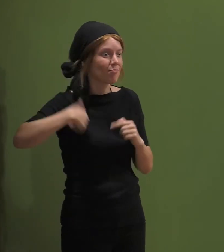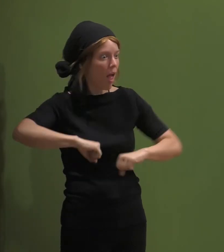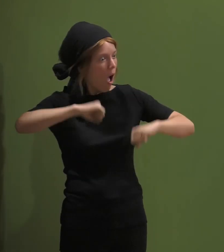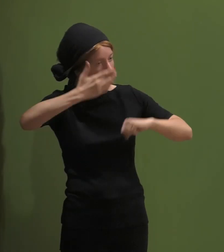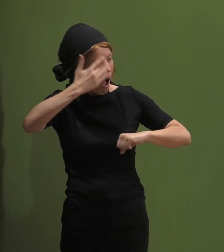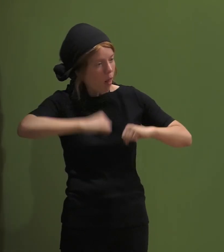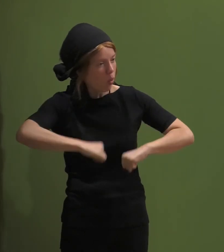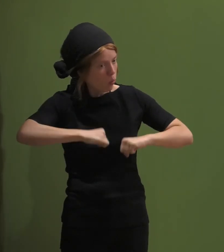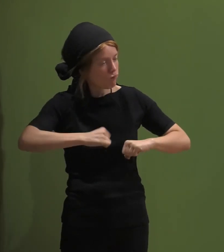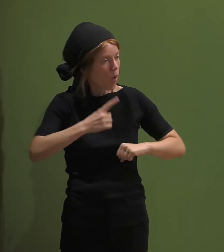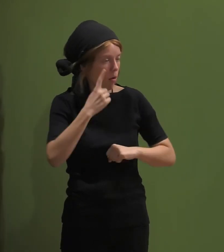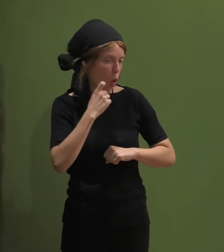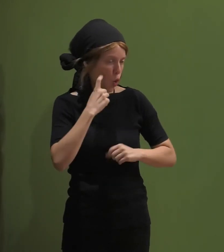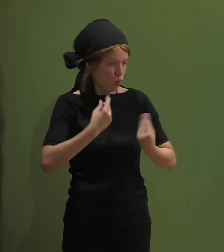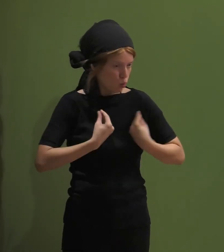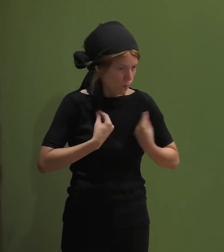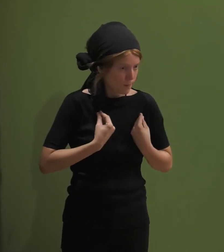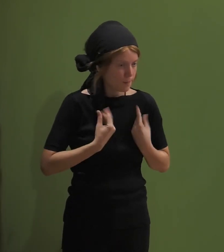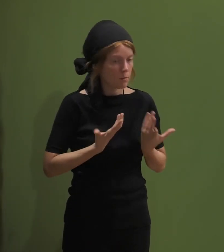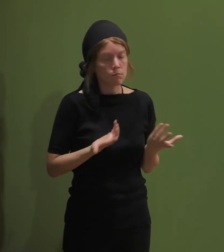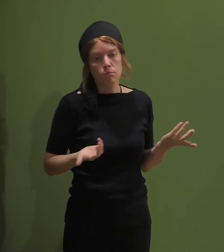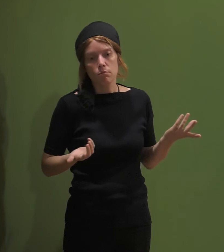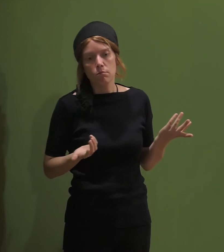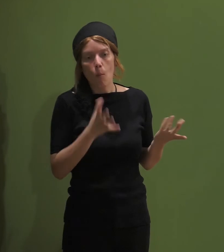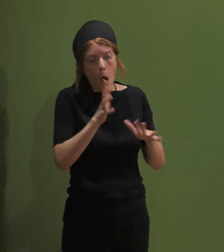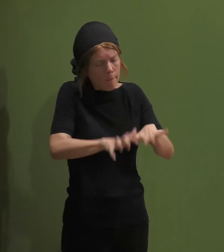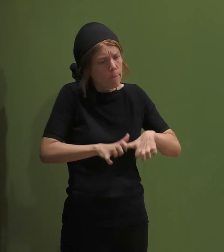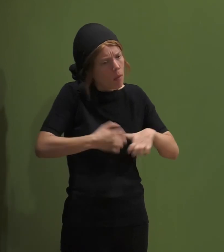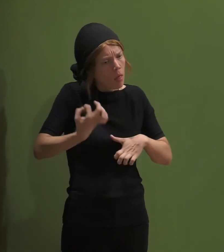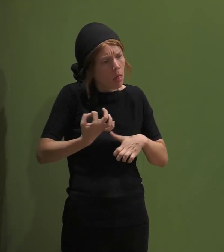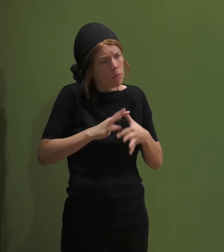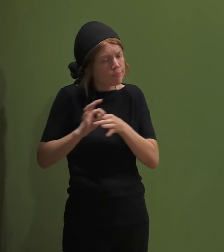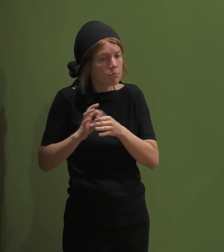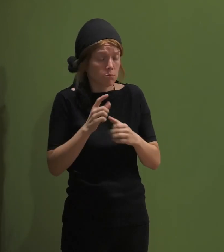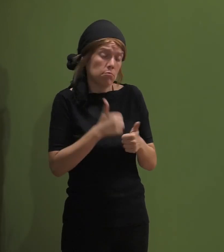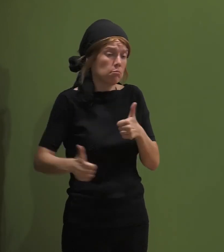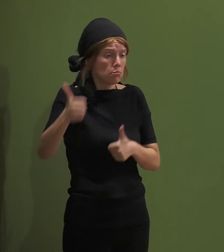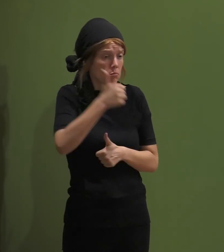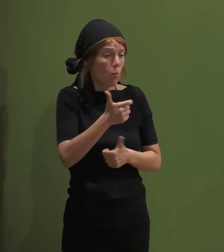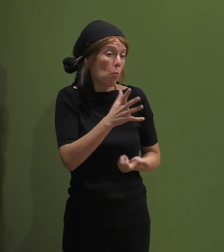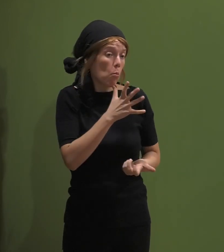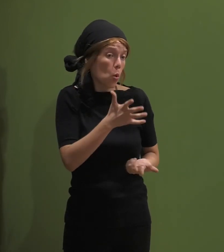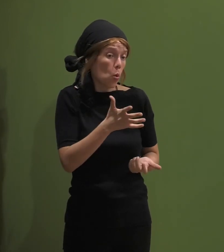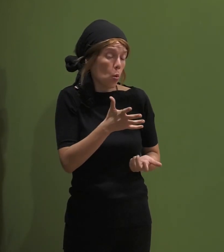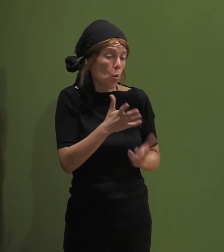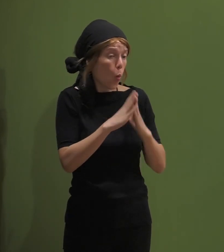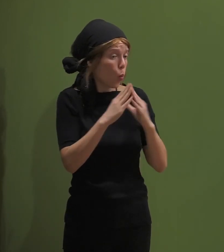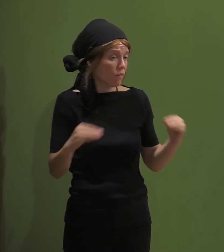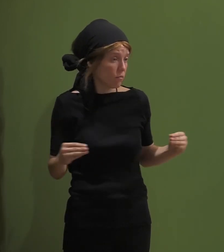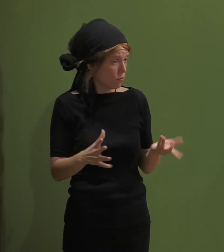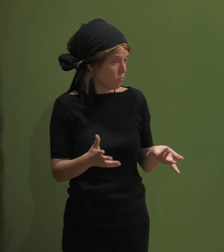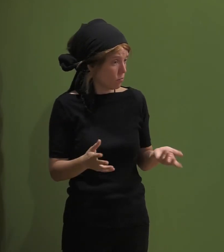todo de determinados hábitos de vida que tienen que ver con ese aprendizaje, y por arriba, pues con una